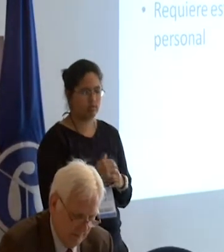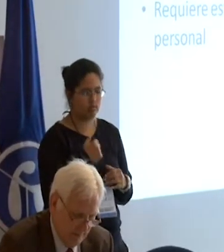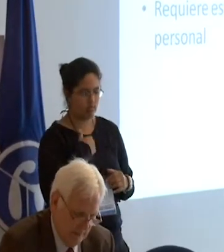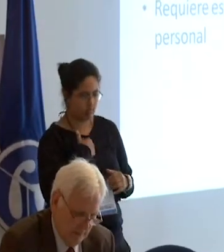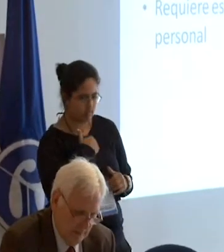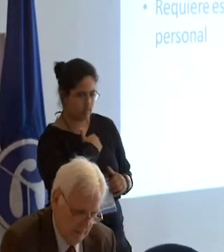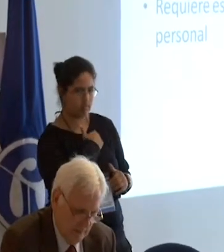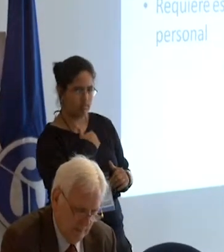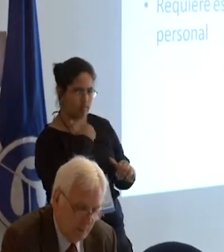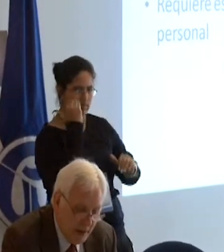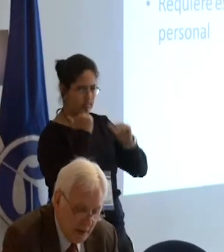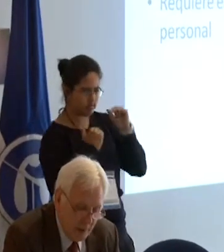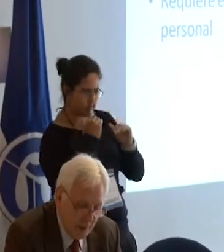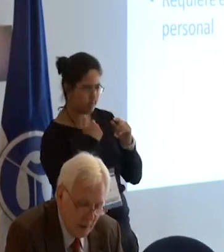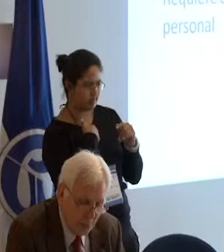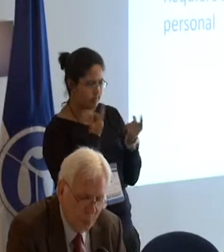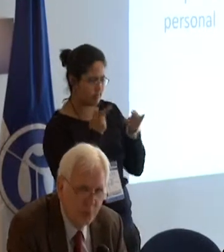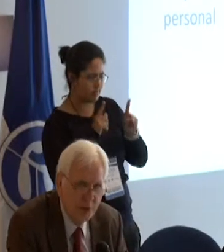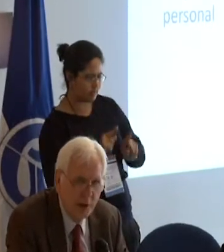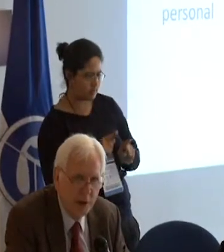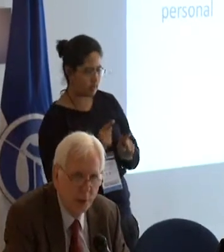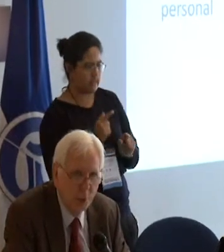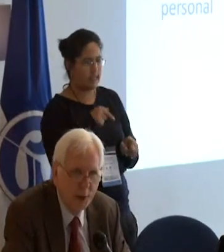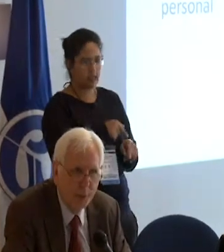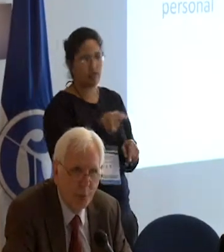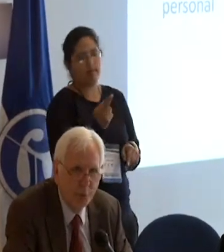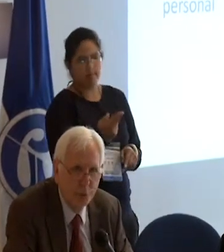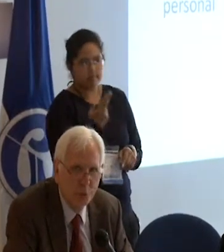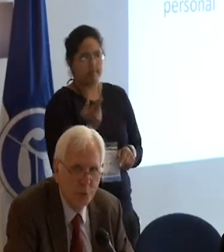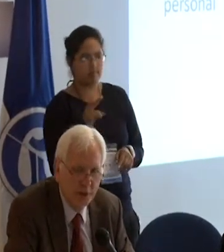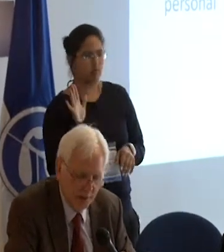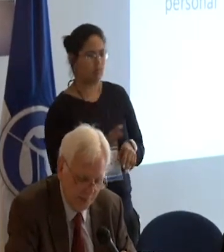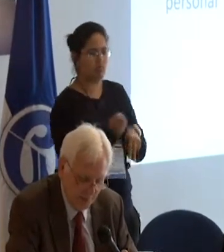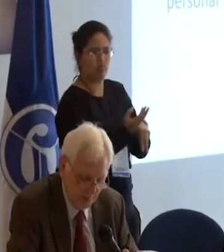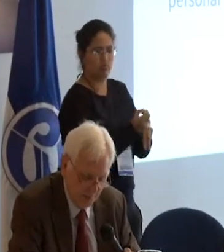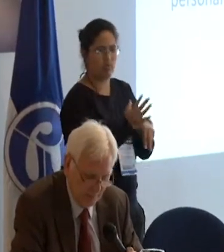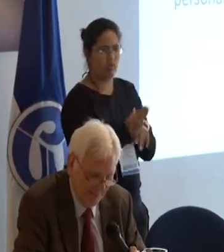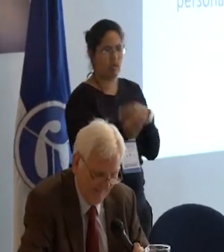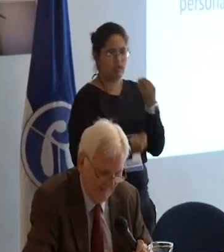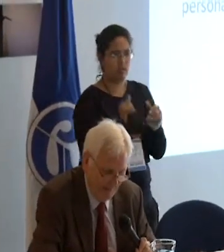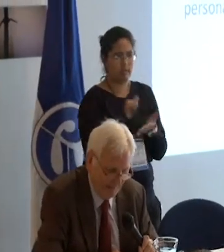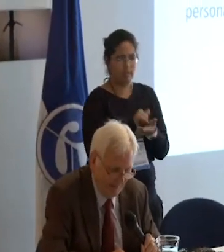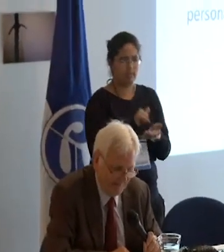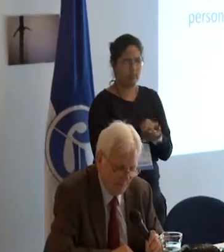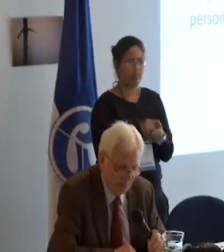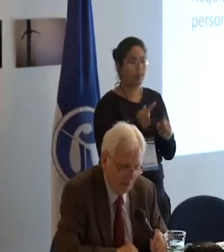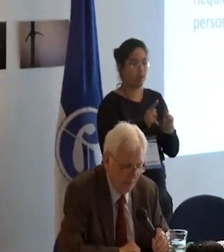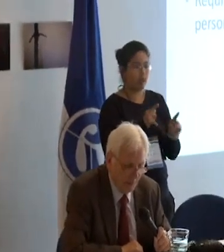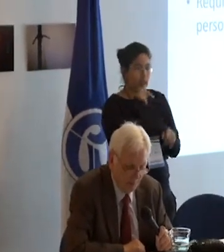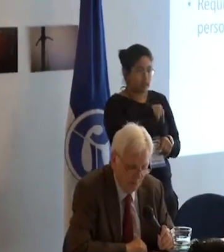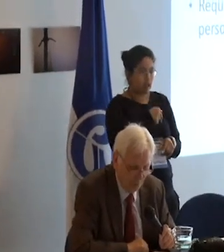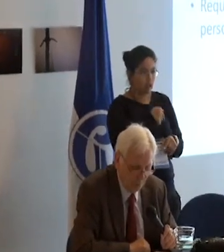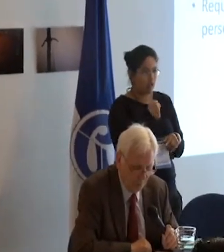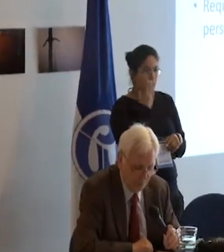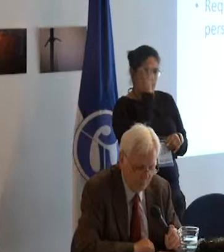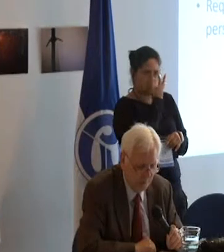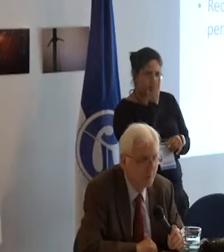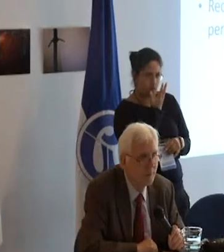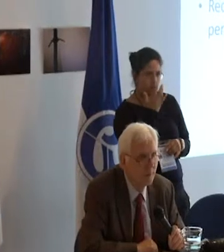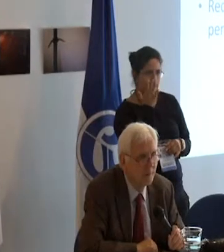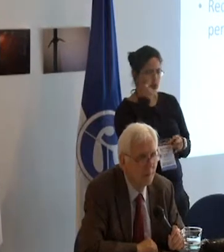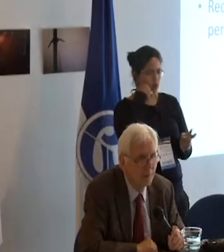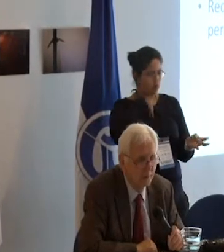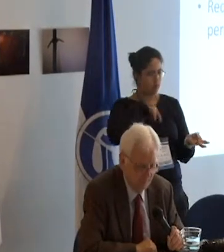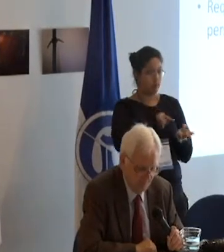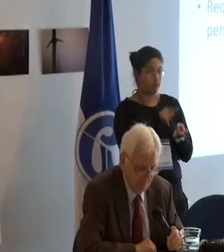es una constante para los docentes. Pero consideramos que la prueba subjetiva es